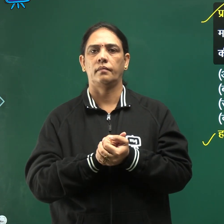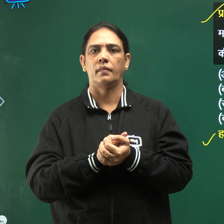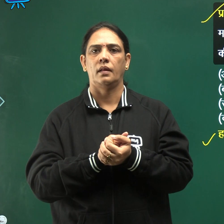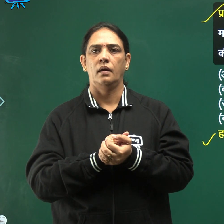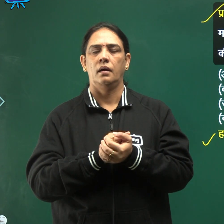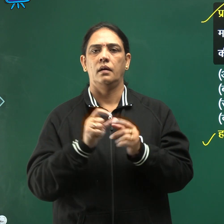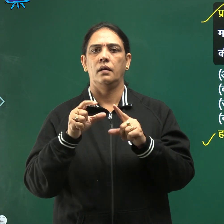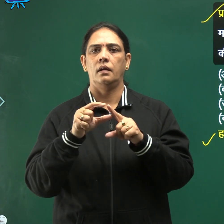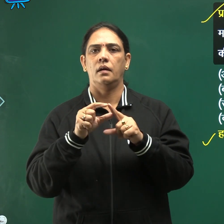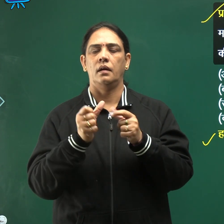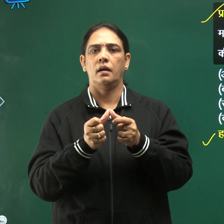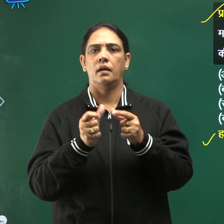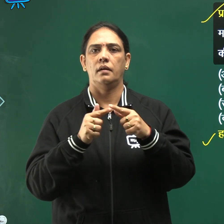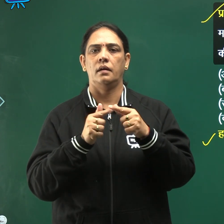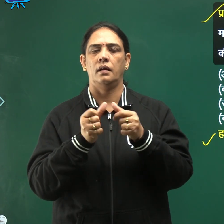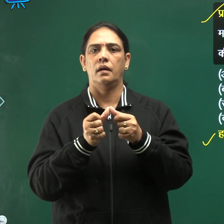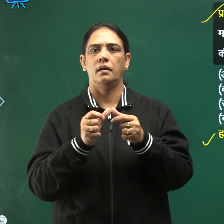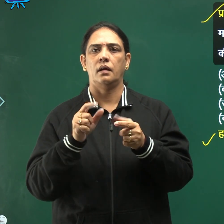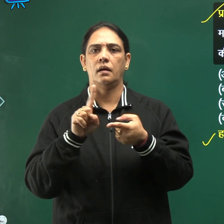प्रेक्षणों का योग